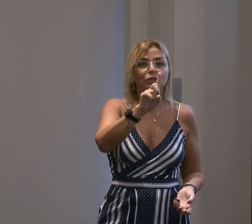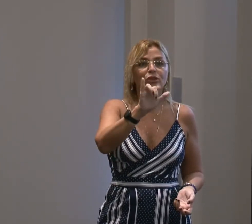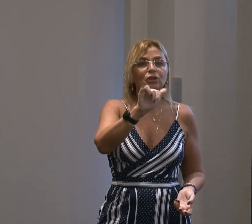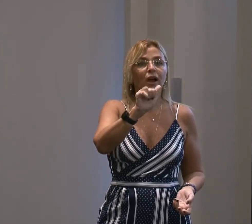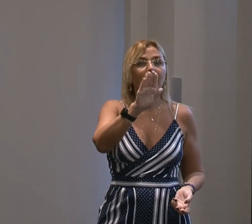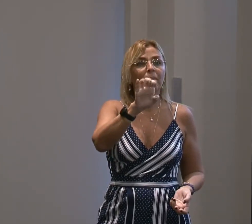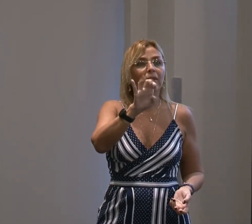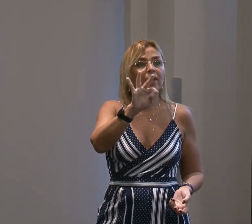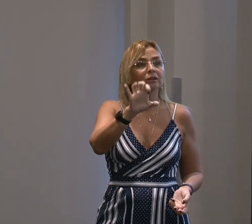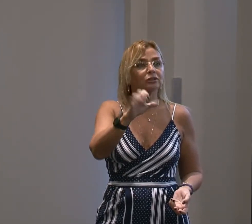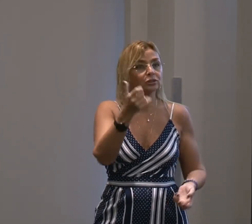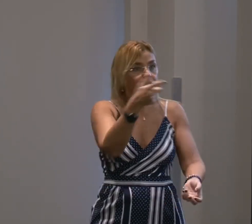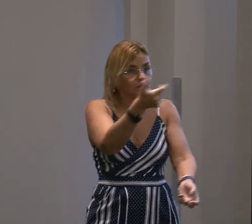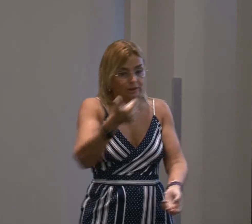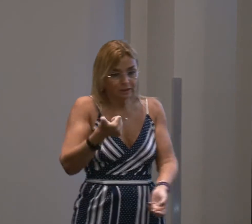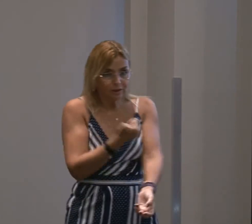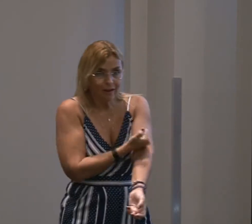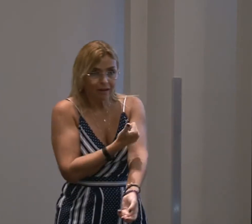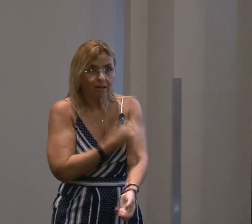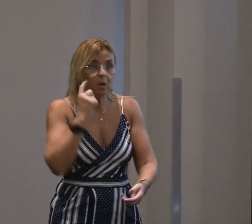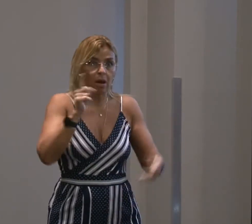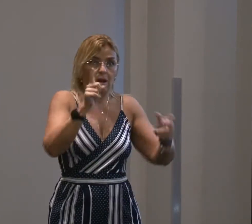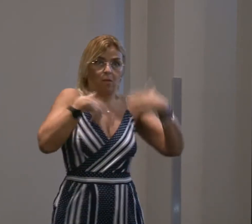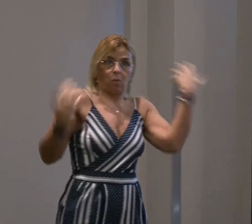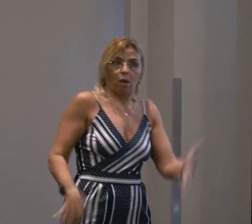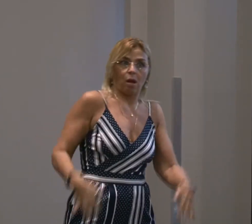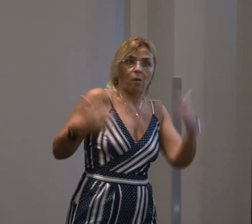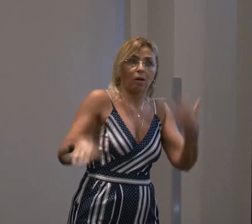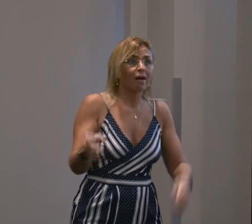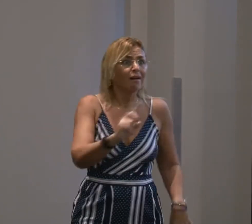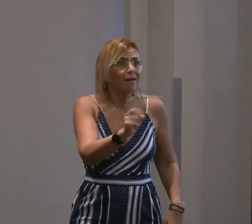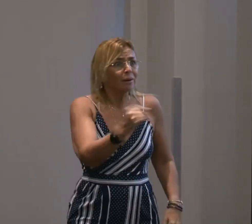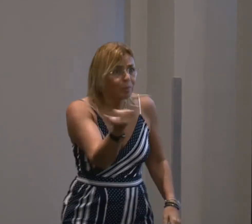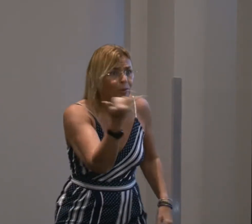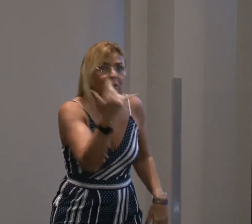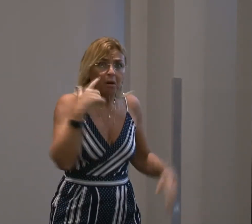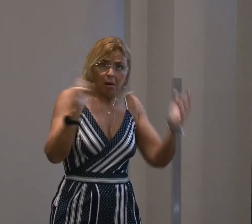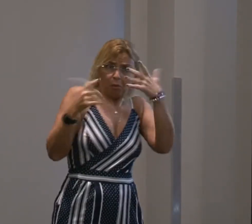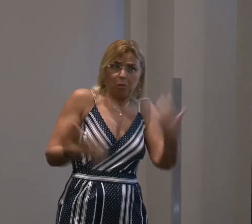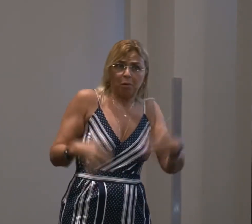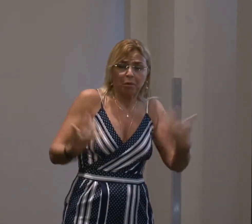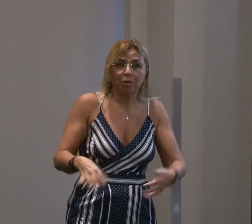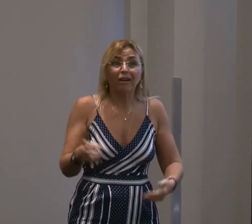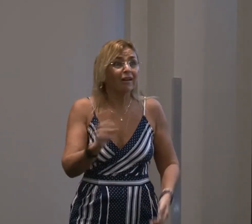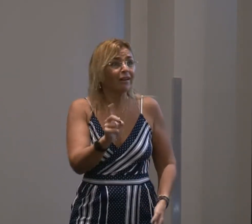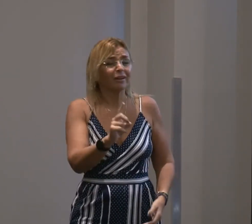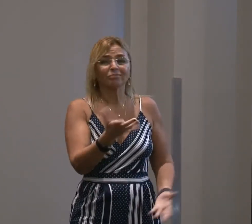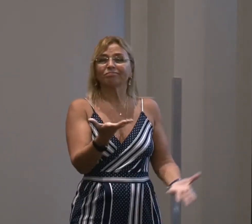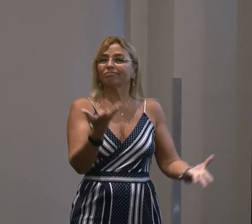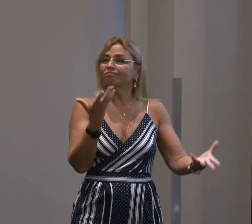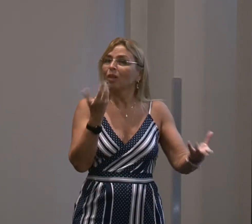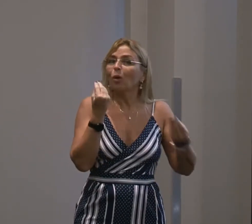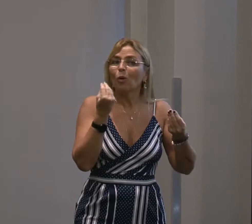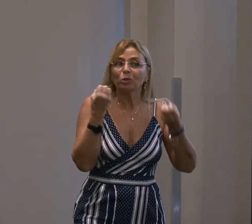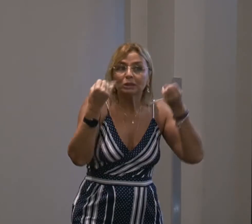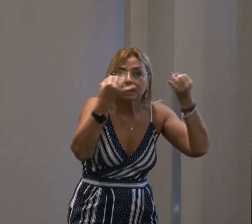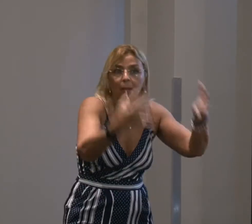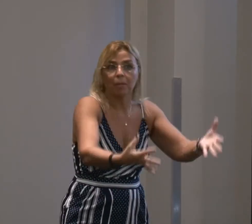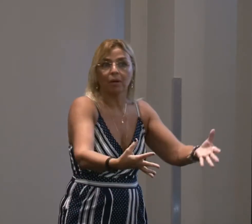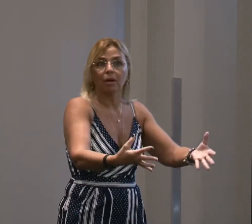por exemplo, sobre colesterol, sobre diabetes, e a gente vai falar assim, olha, é importante que você use insulina, o surdo não quer usar insulina.